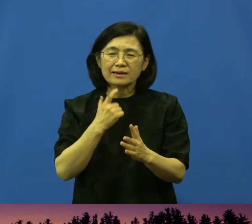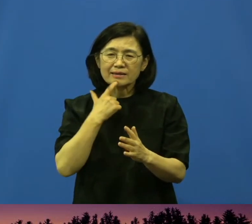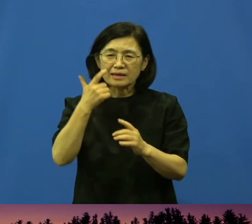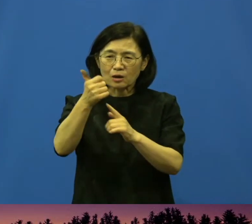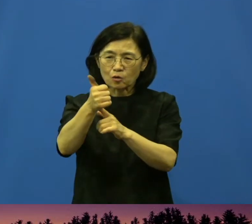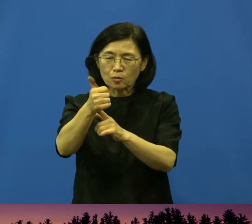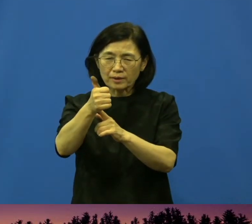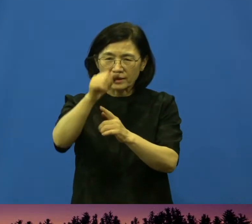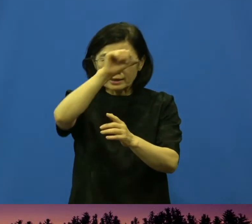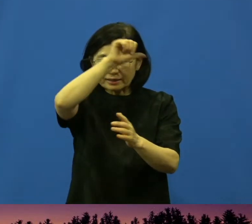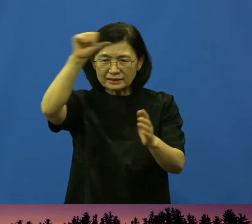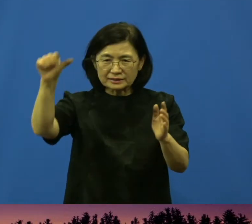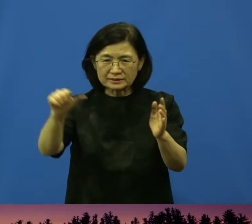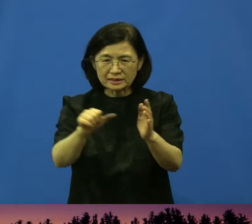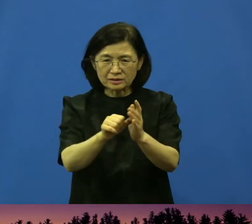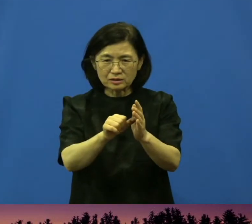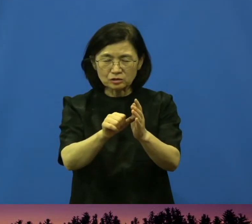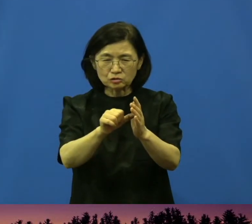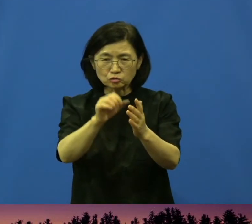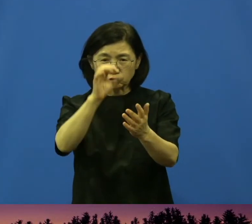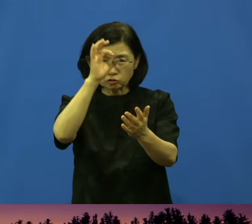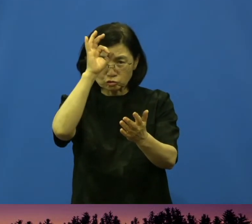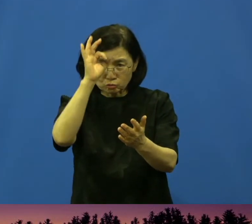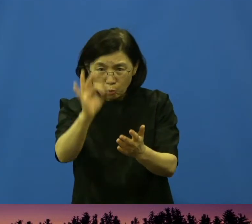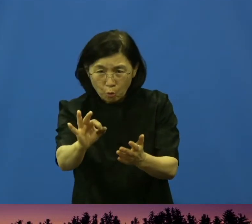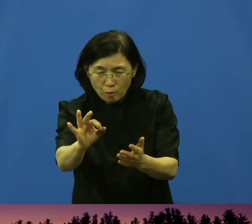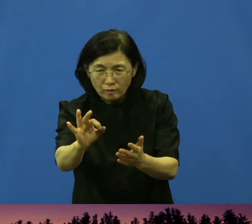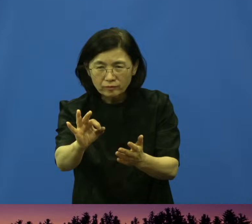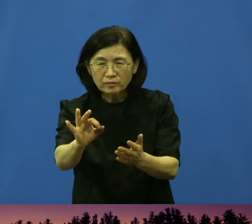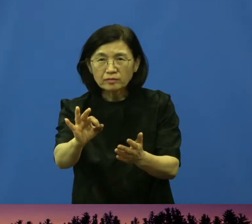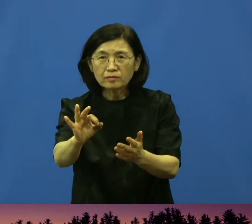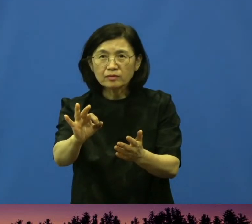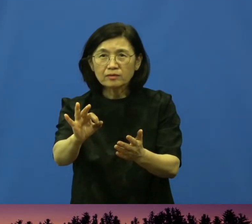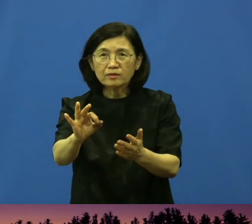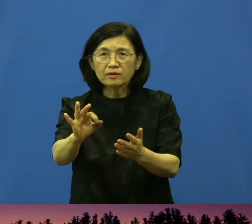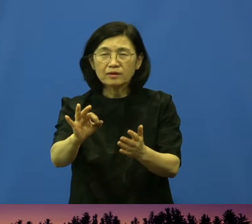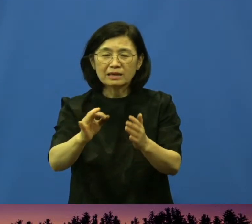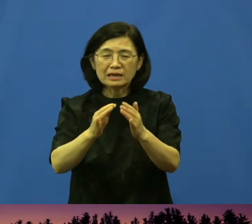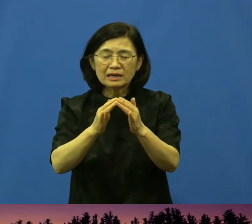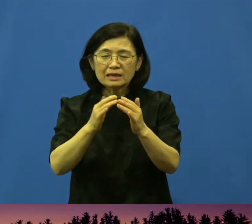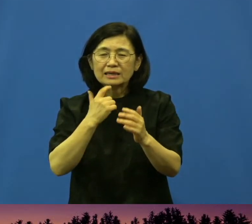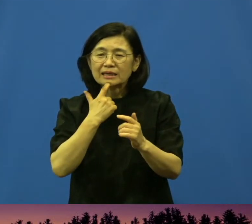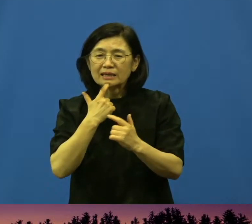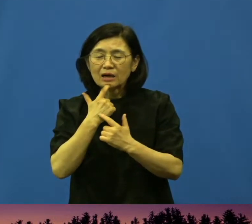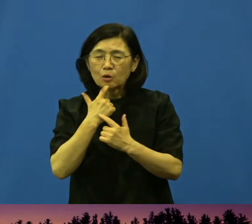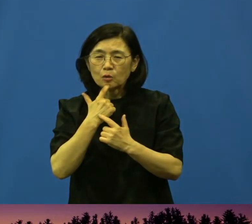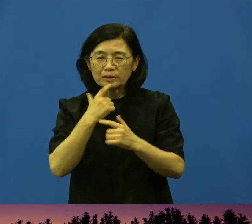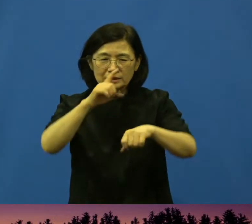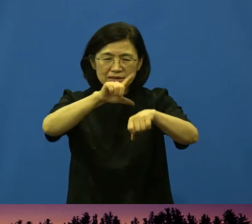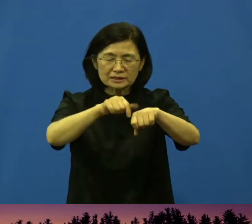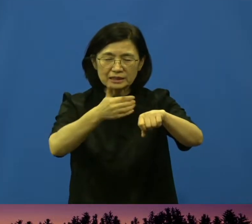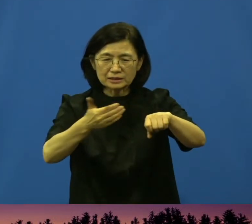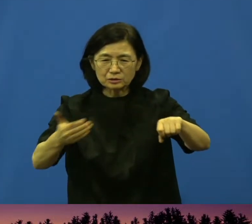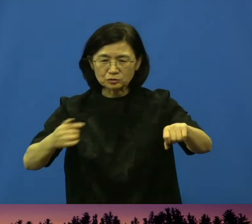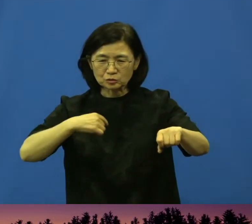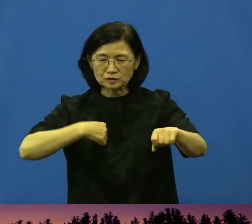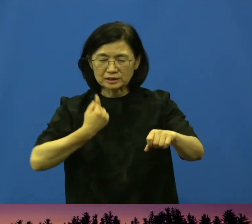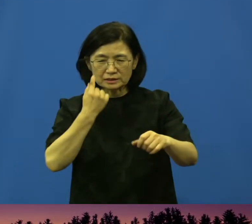생애를 우리가 들여다보면서 그 사람이 어떻게 자신을 발견해 가는가, 이것을 우리가 보게 되는 거예요.